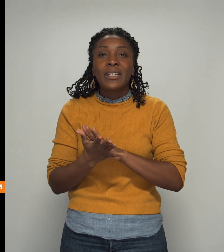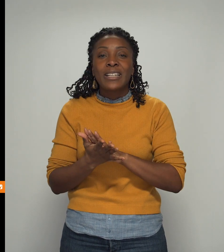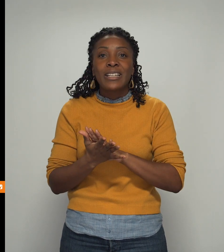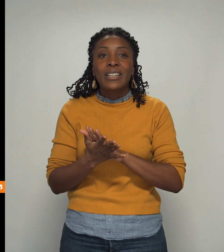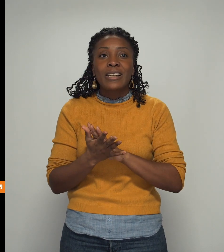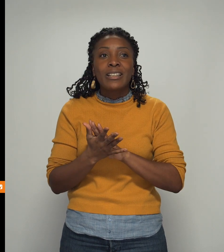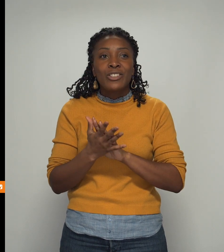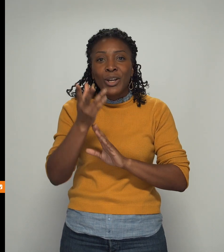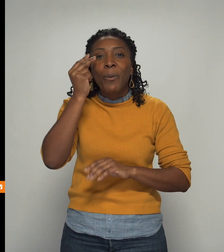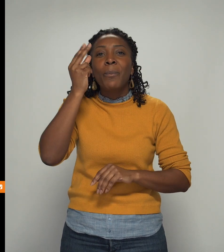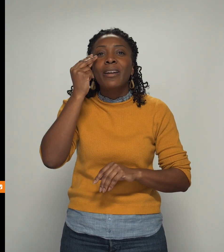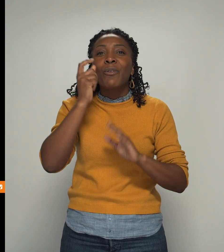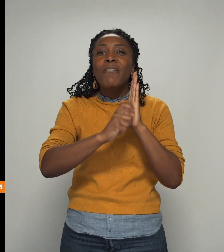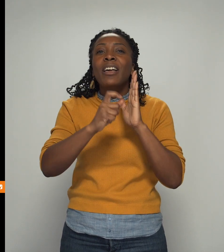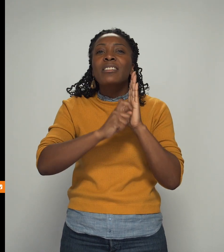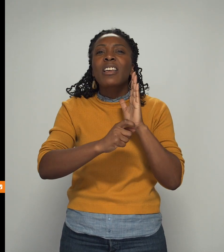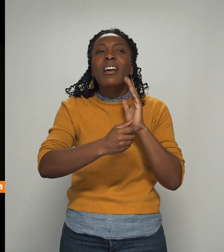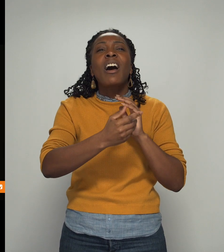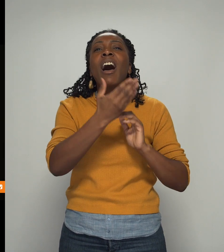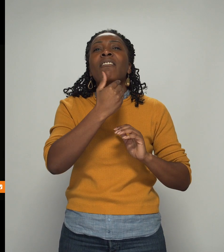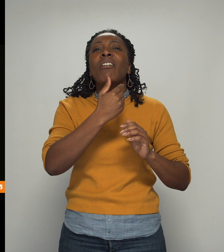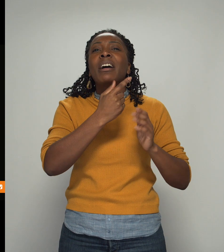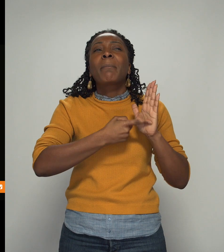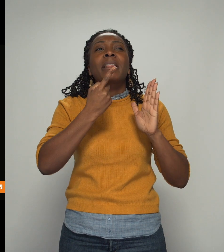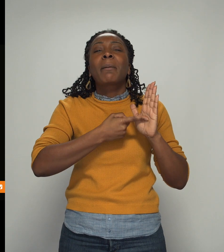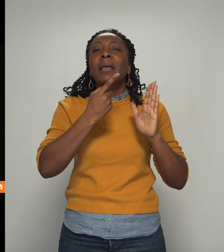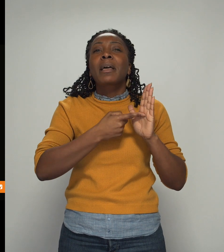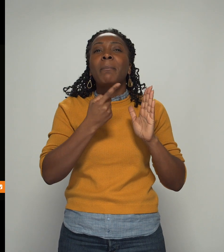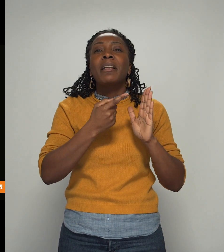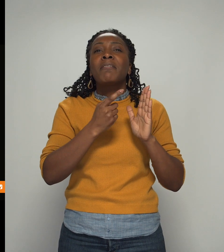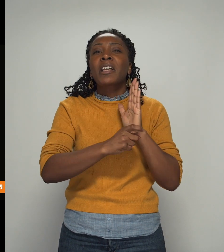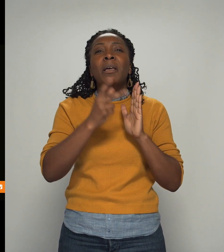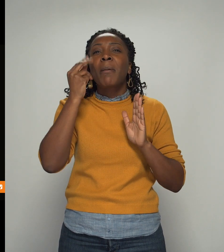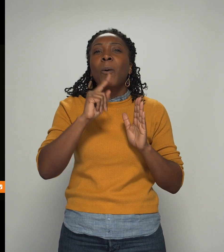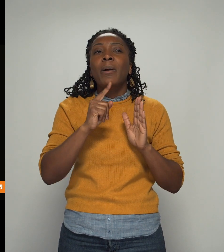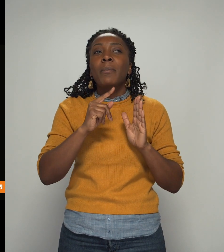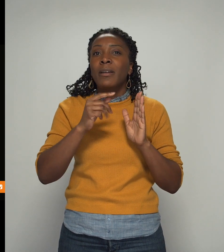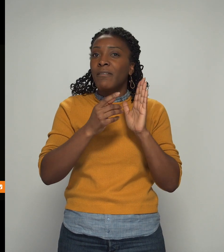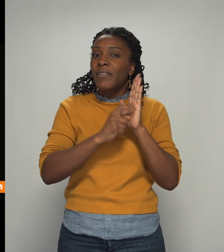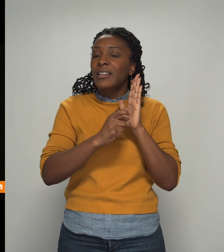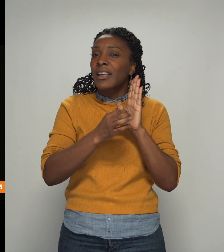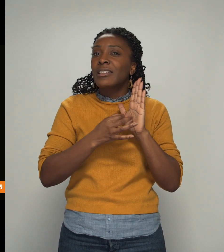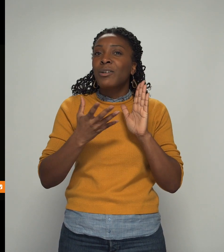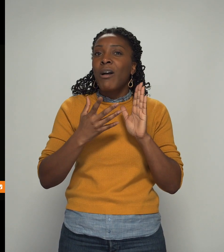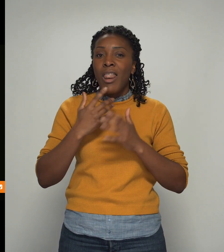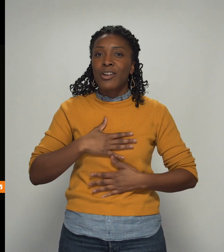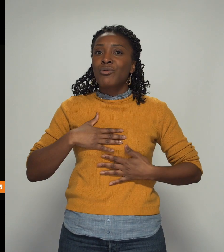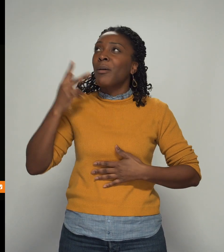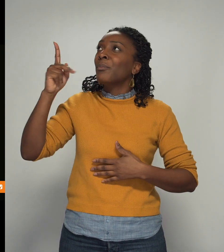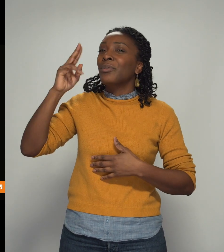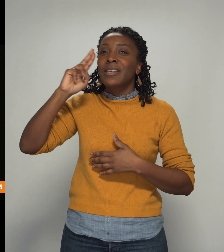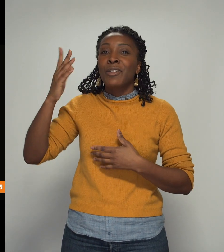la première fois, j'ai compris ce verset que j'avais tant entendu. La joie du Seigneur est ma force. J'ai vraiment réalisé que la joie du Seigneur est ma